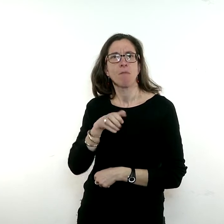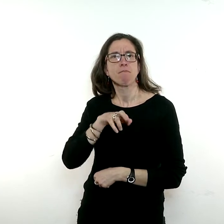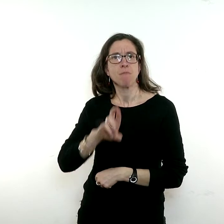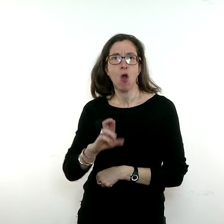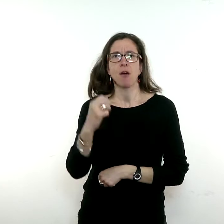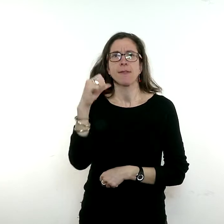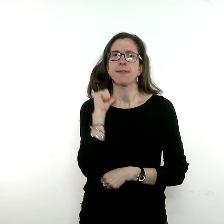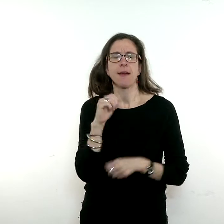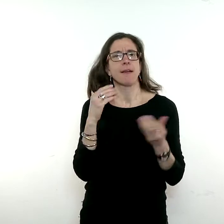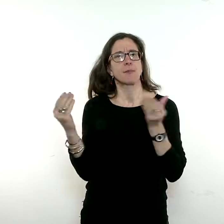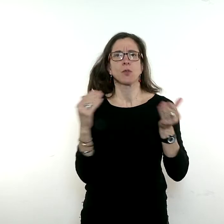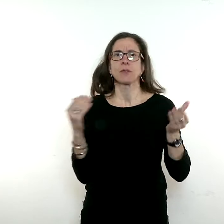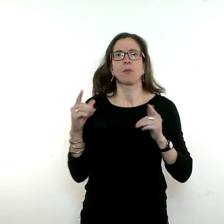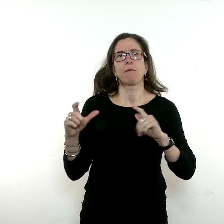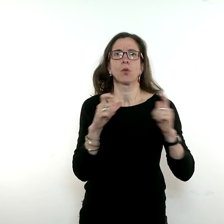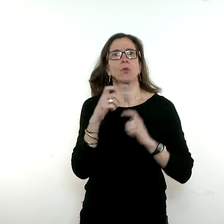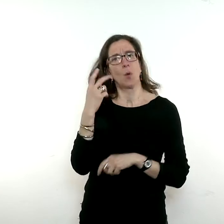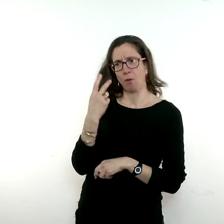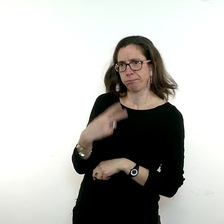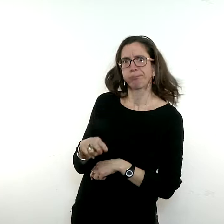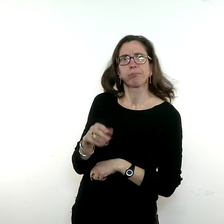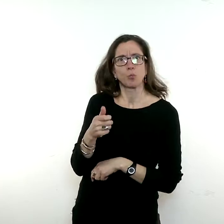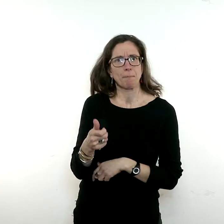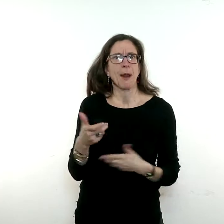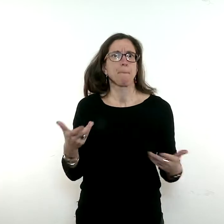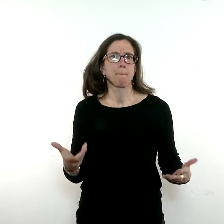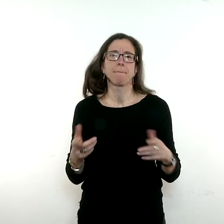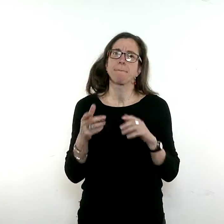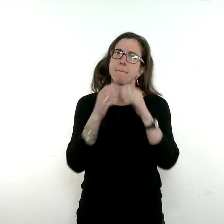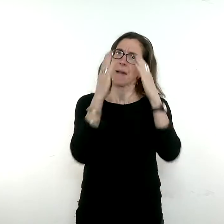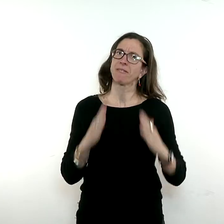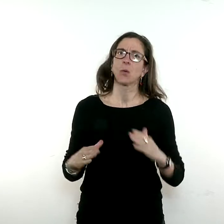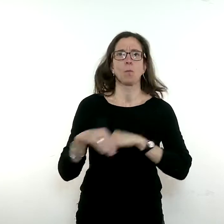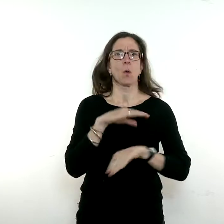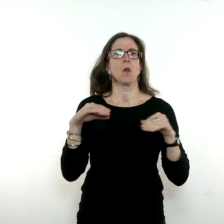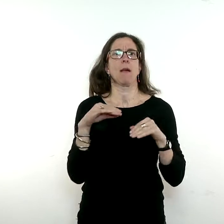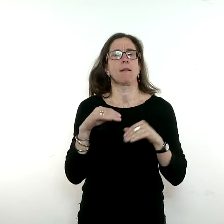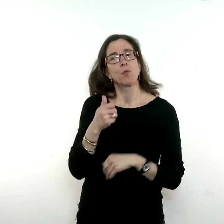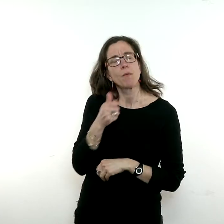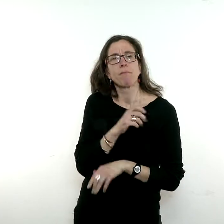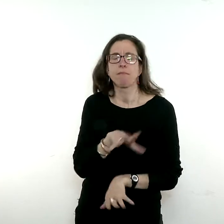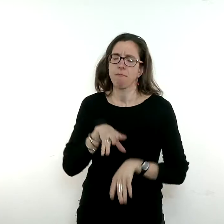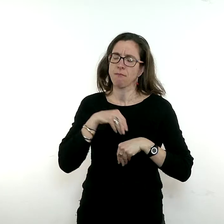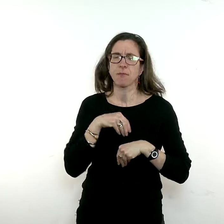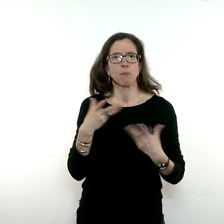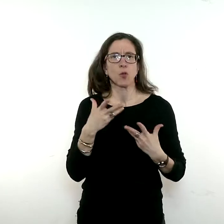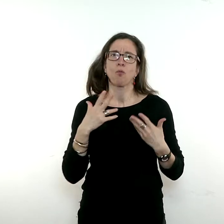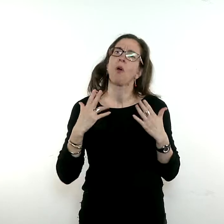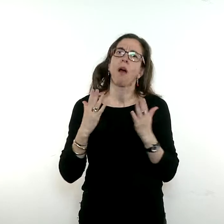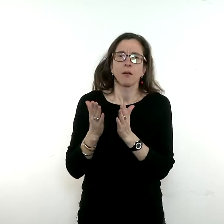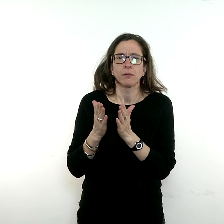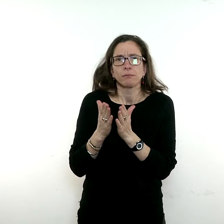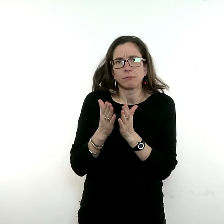hier au pavillon populaire, qui a accepté une séance de dédicace avec tous les